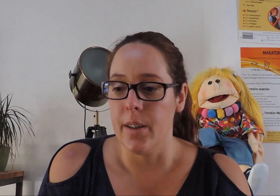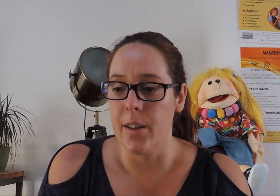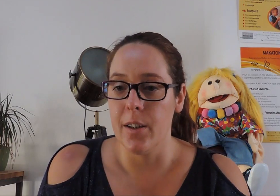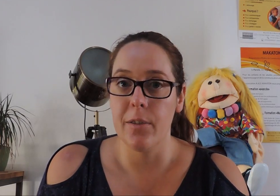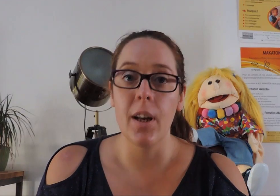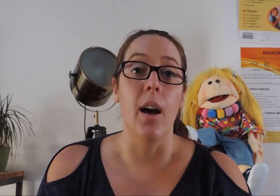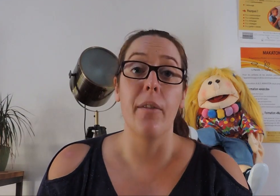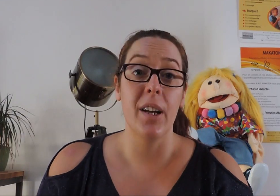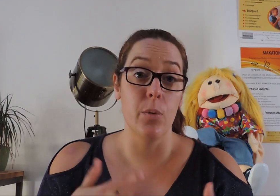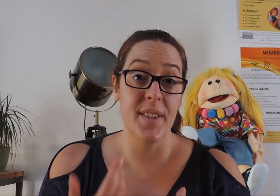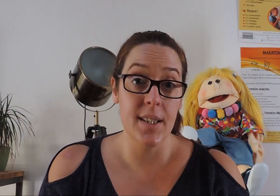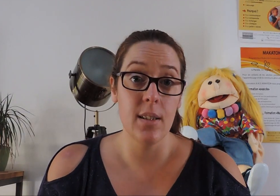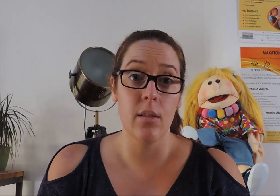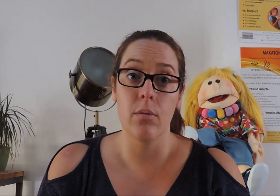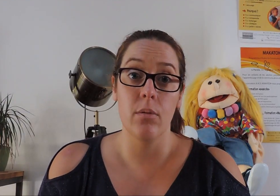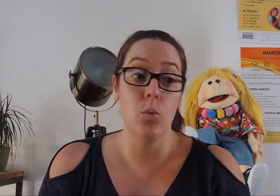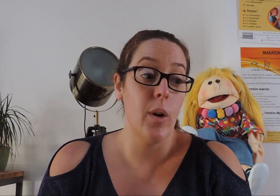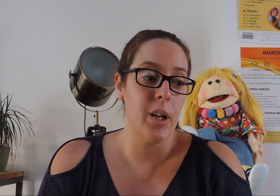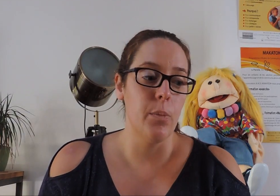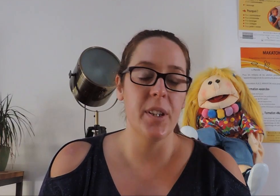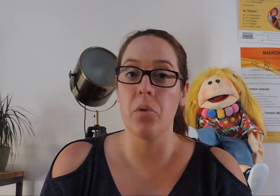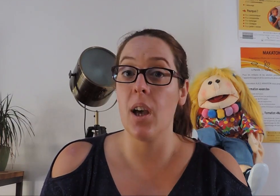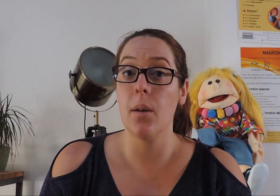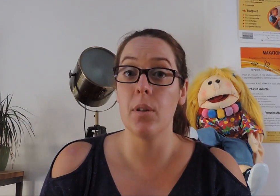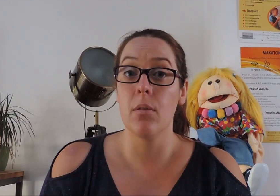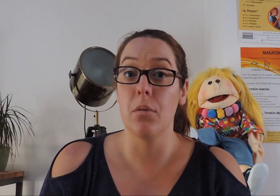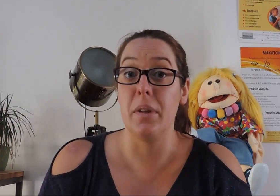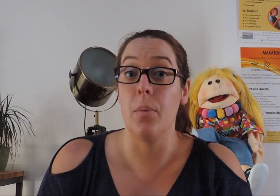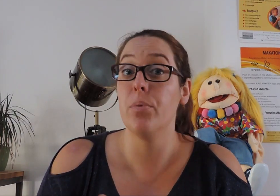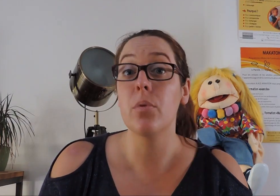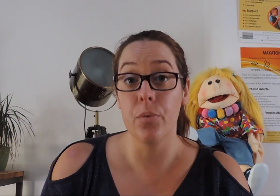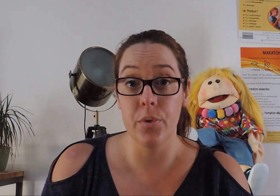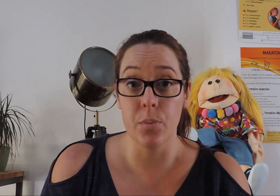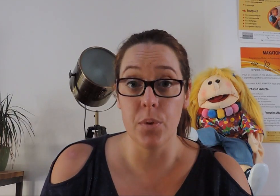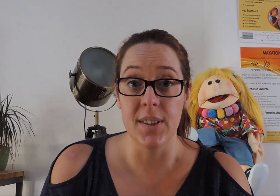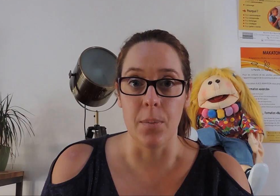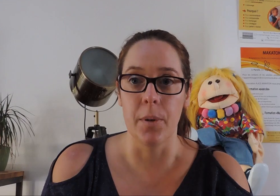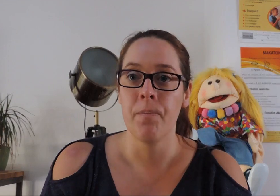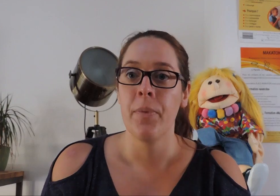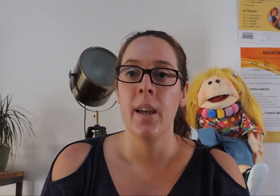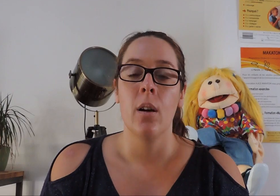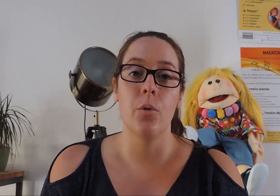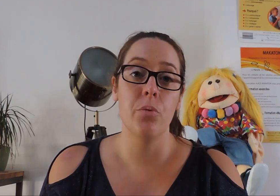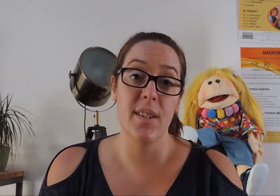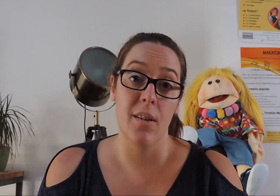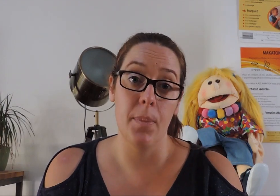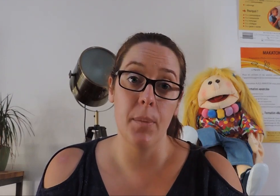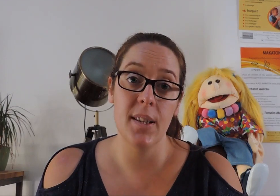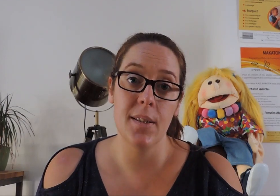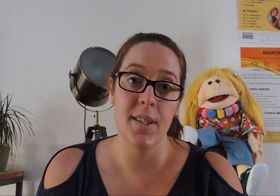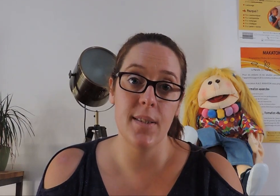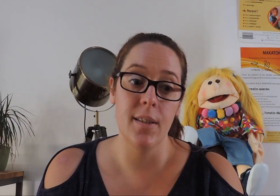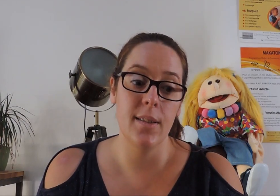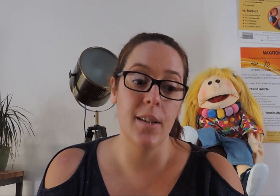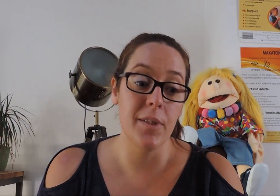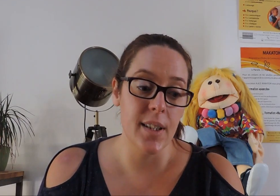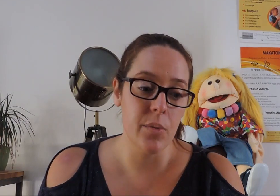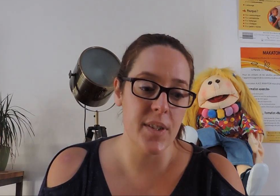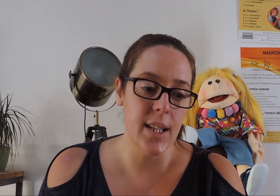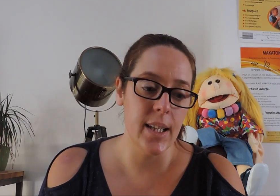voilà avec le signe ou avec le pictogramme il n a plus de confusion possible ensuite ça va permettre d'éviter aussi